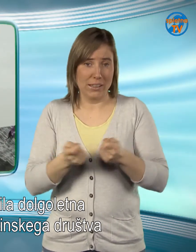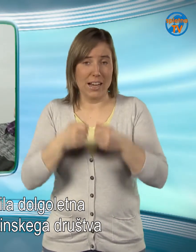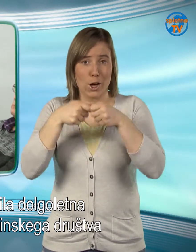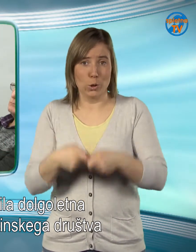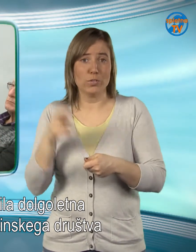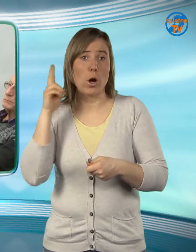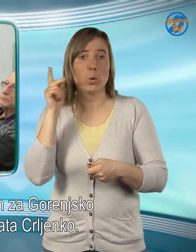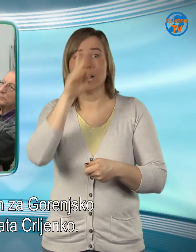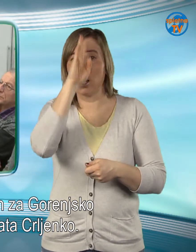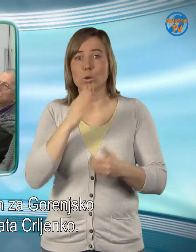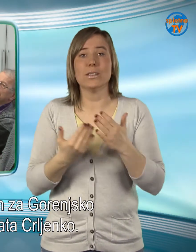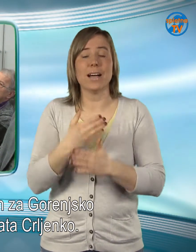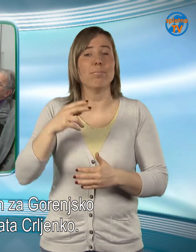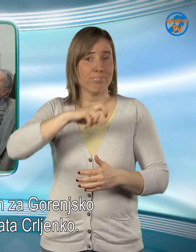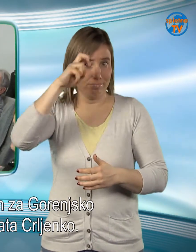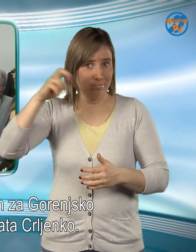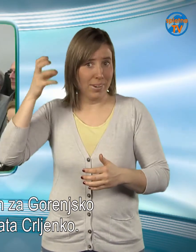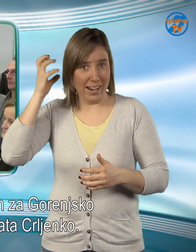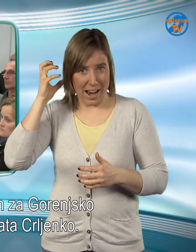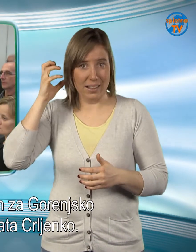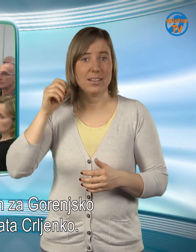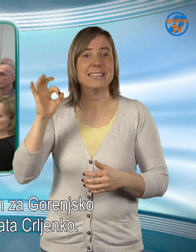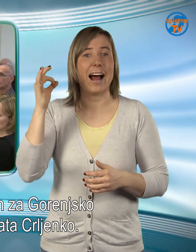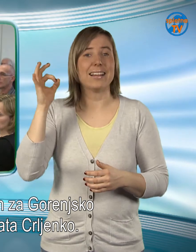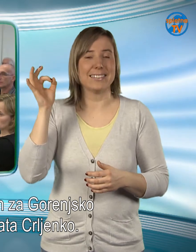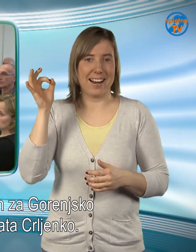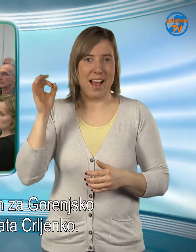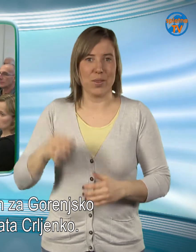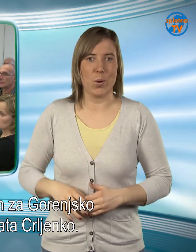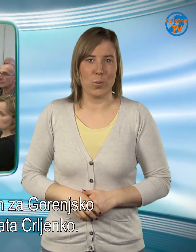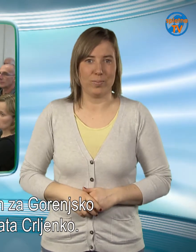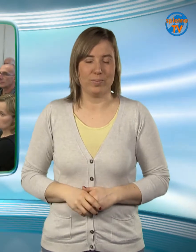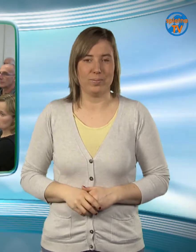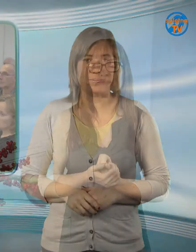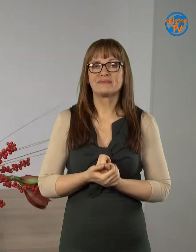društva gluhih in naglušnih za Gorenjsko Auris Kranj Zlata Crlenko.